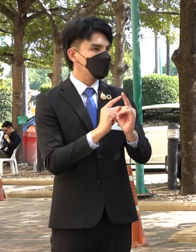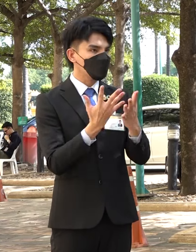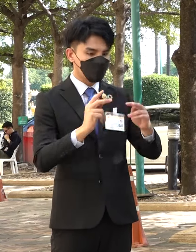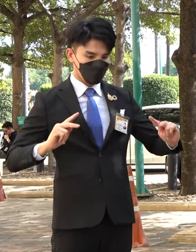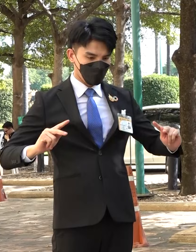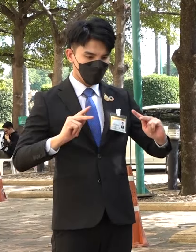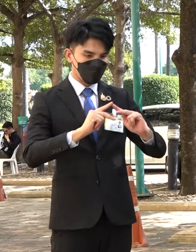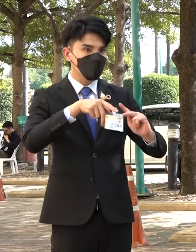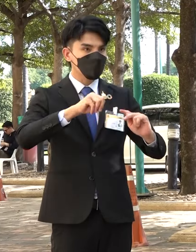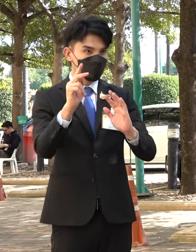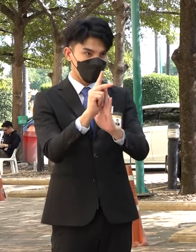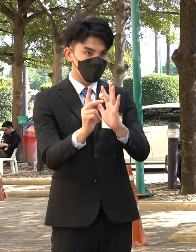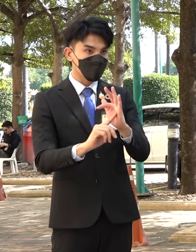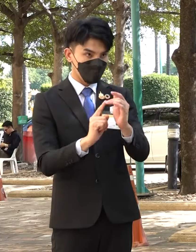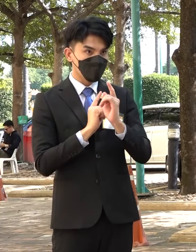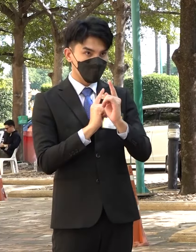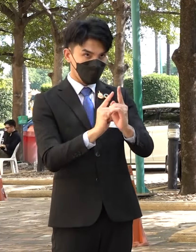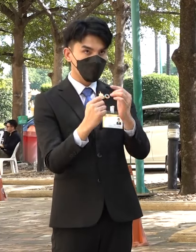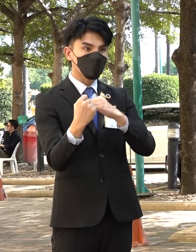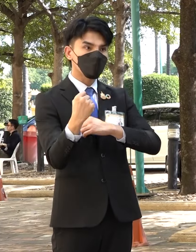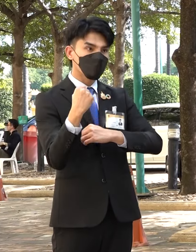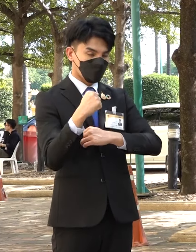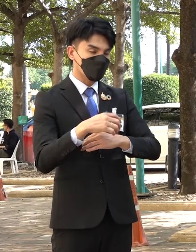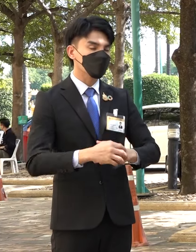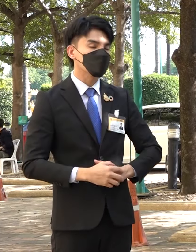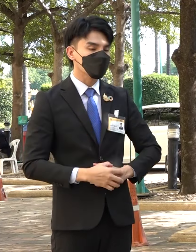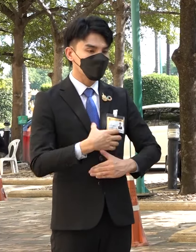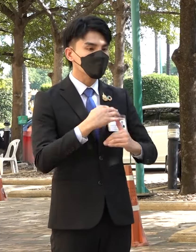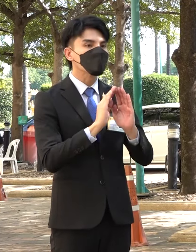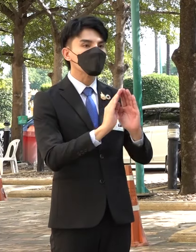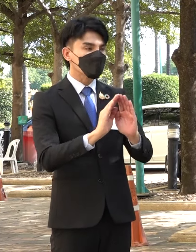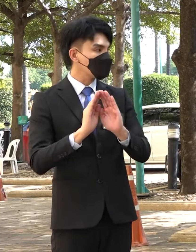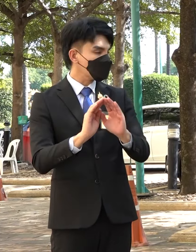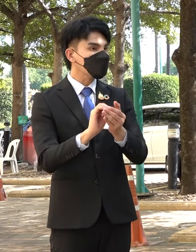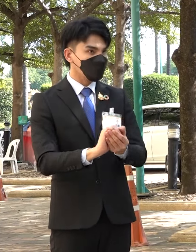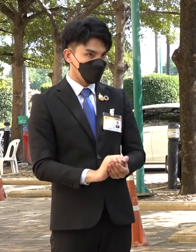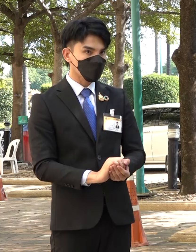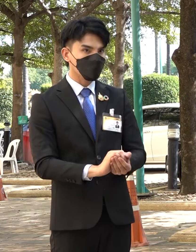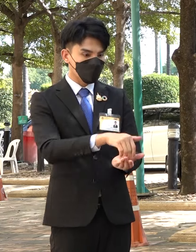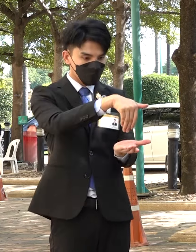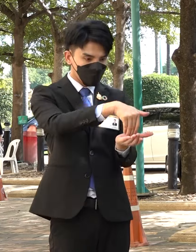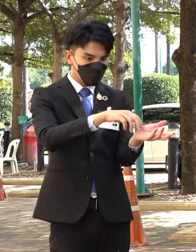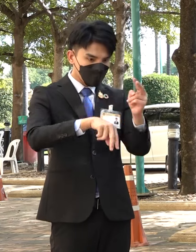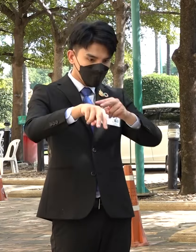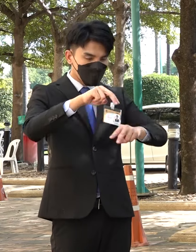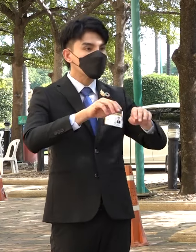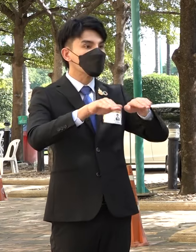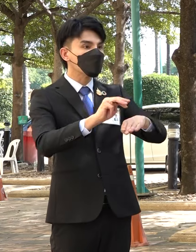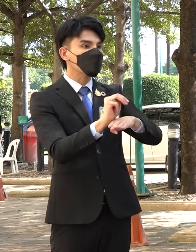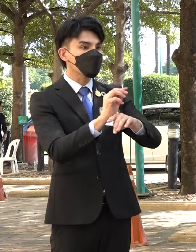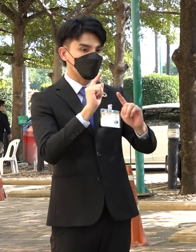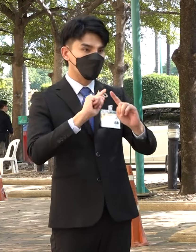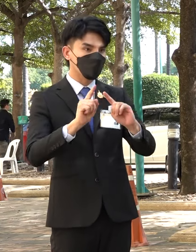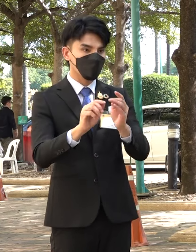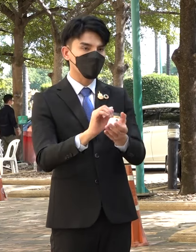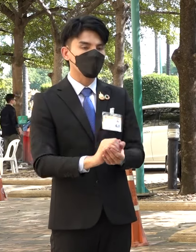พม.เราจะดำเนินคดีนะครับอย่างเคร่งครัดแล้วก็ขอฝากไปถึงยังสถานดูแลเด็กนะครับแล้วก็มูลนิธิต่าง